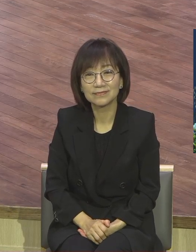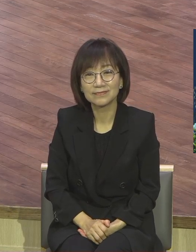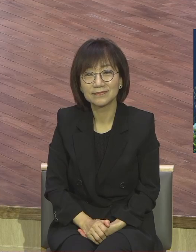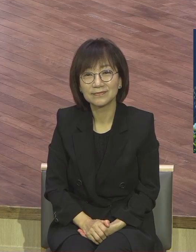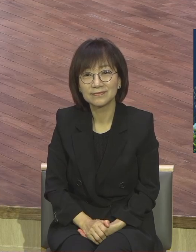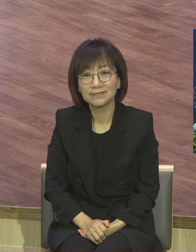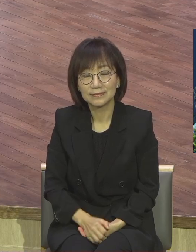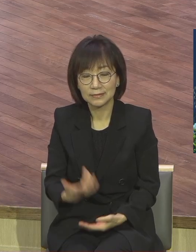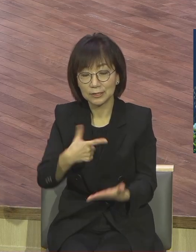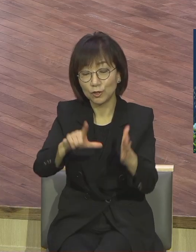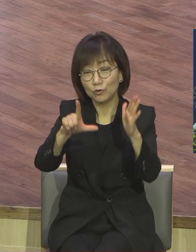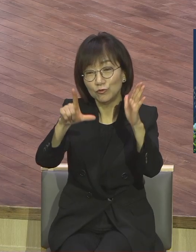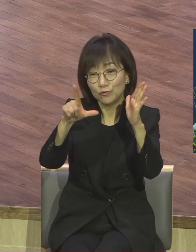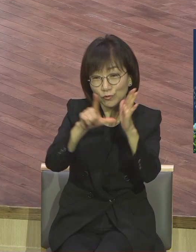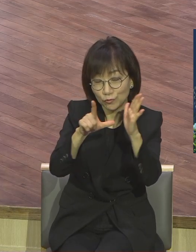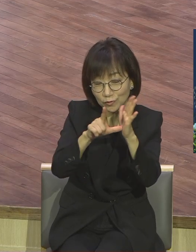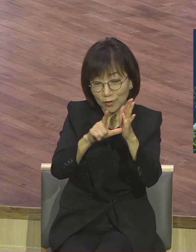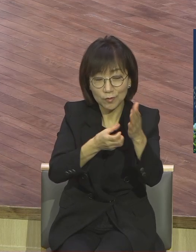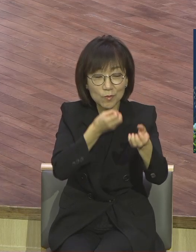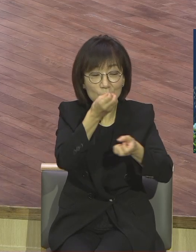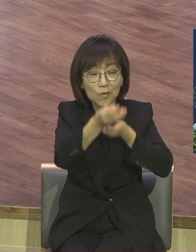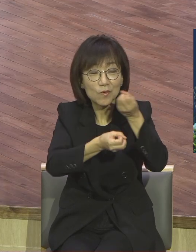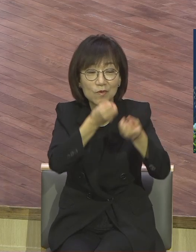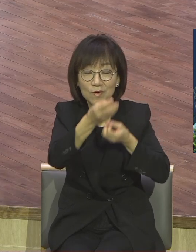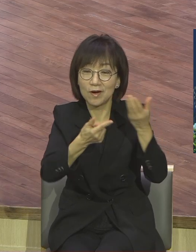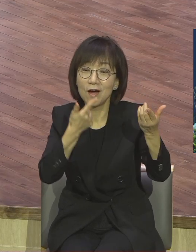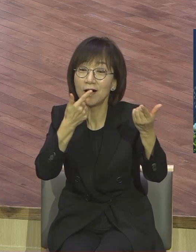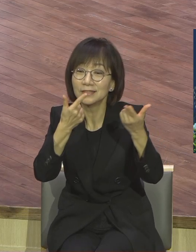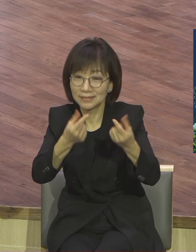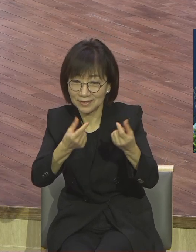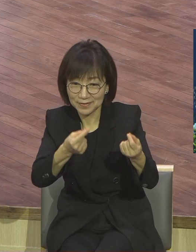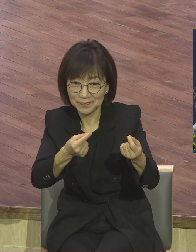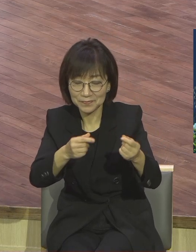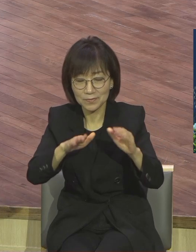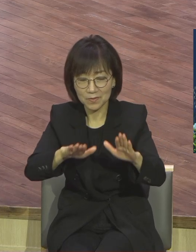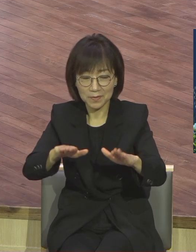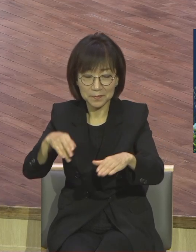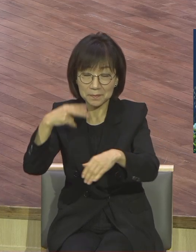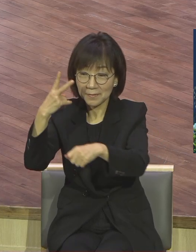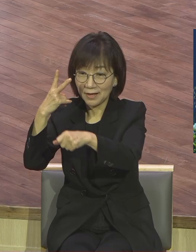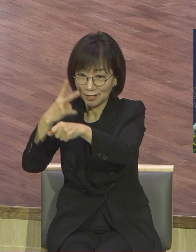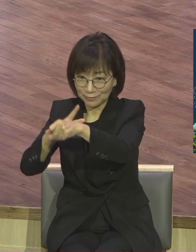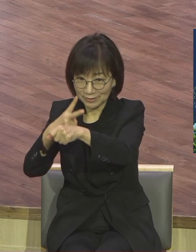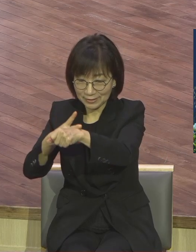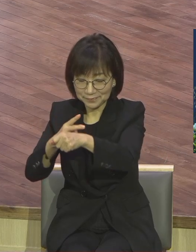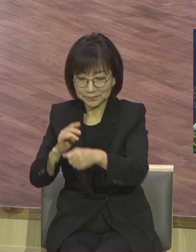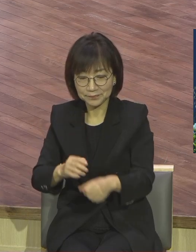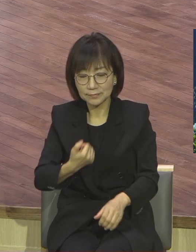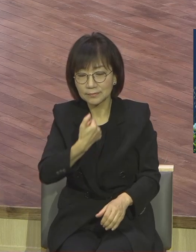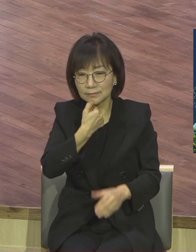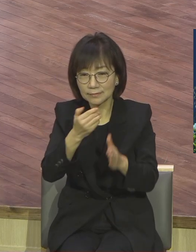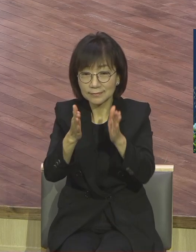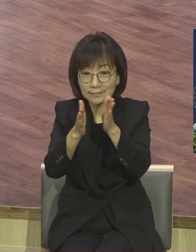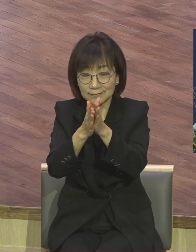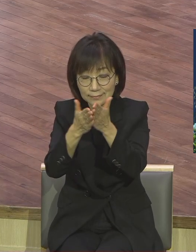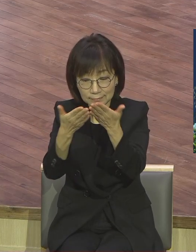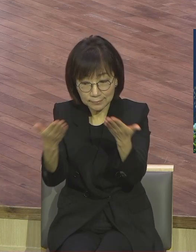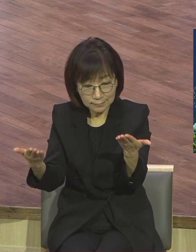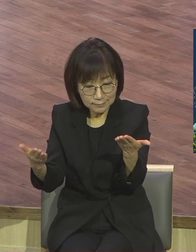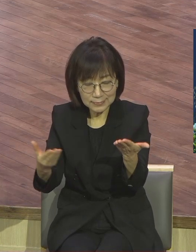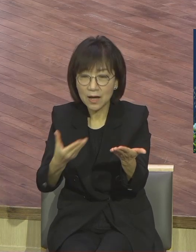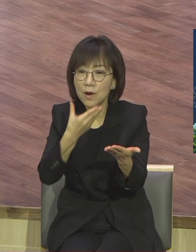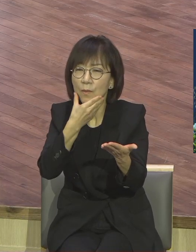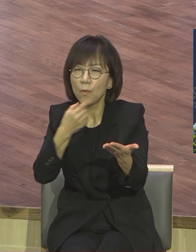말씀하셨습니다. 이런 마틴 루터의 고백처럼 사도 바울이 로마서를 통해서 보여준